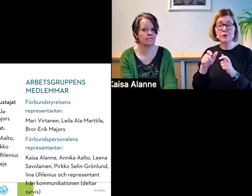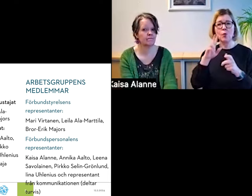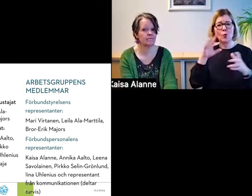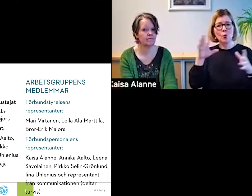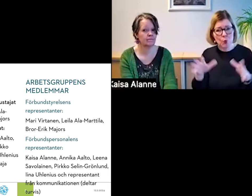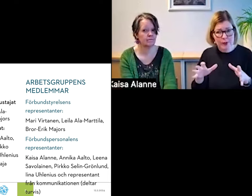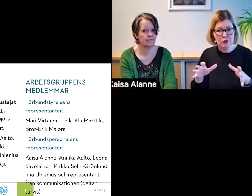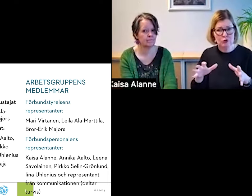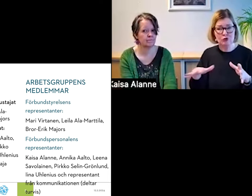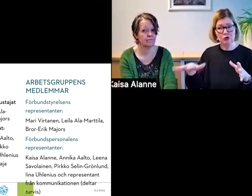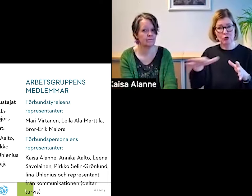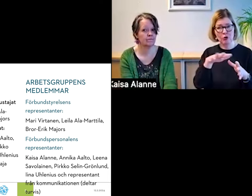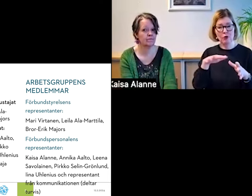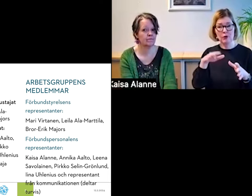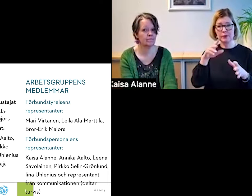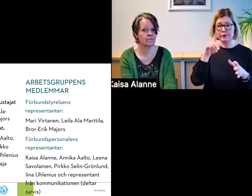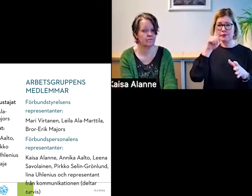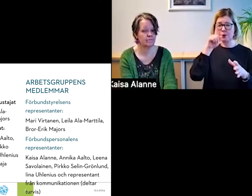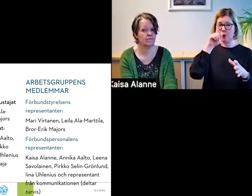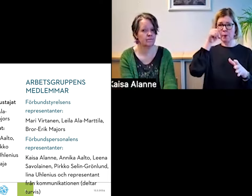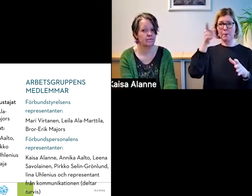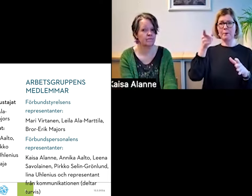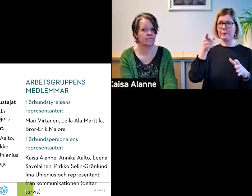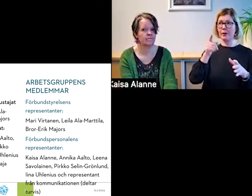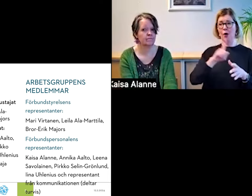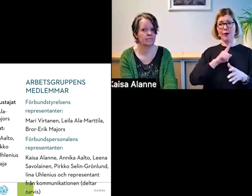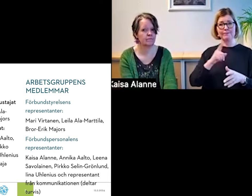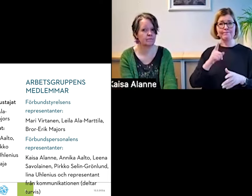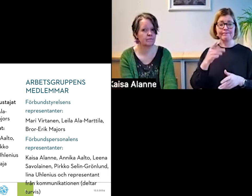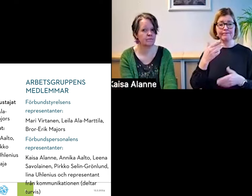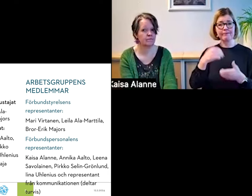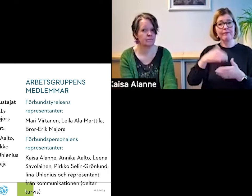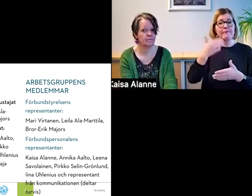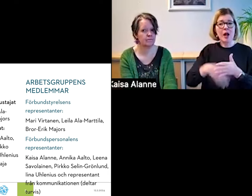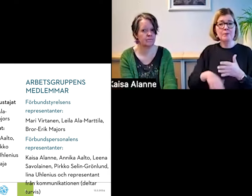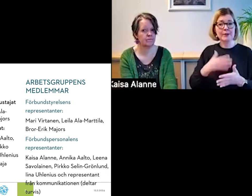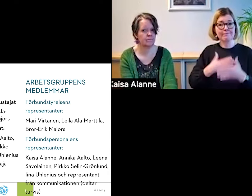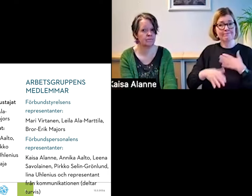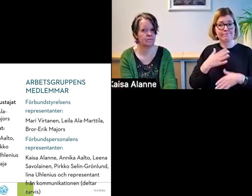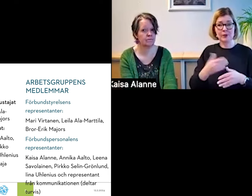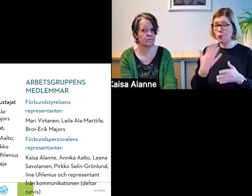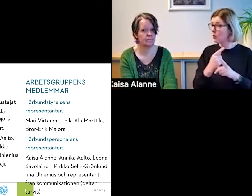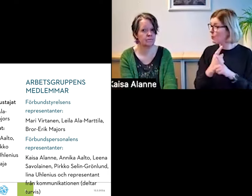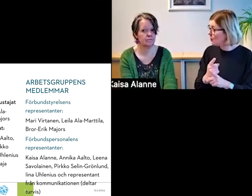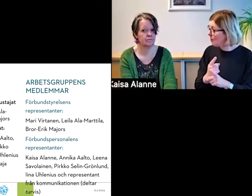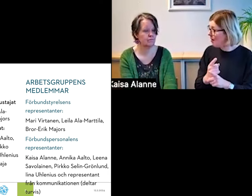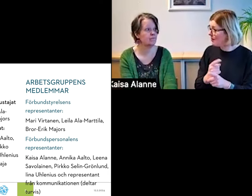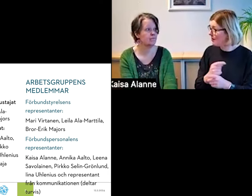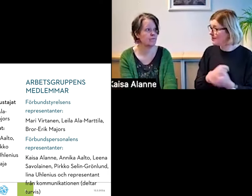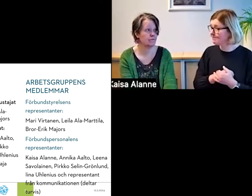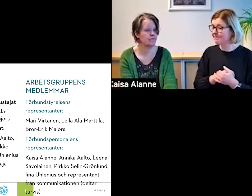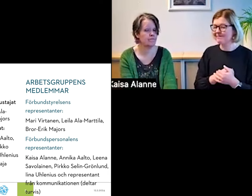Eli tosiaan tämä on liittynyt yhdistyksiin ja koko yhteisöön siihen, että ollaanko